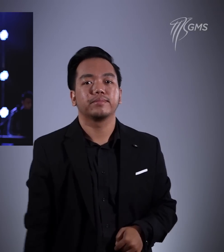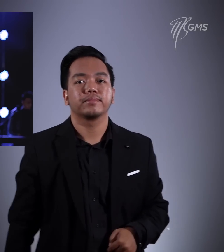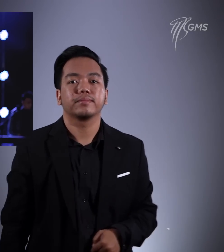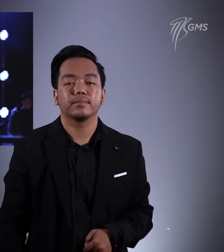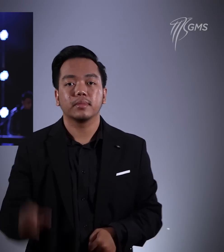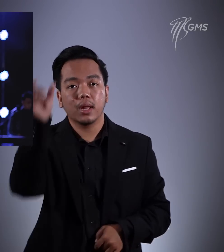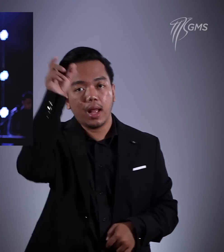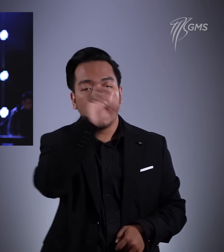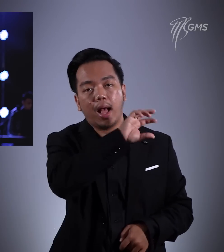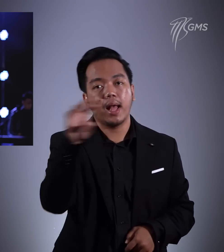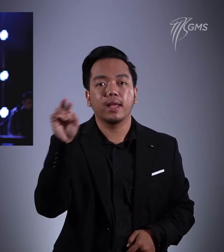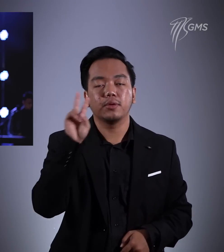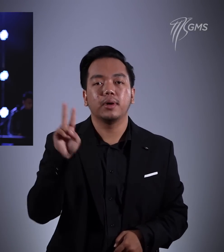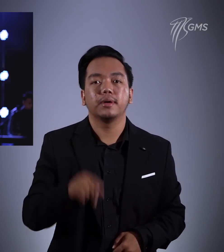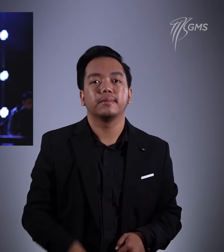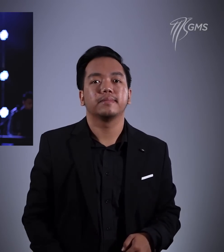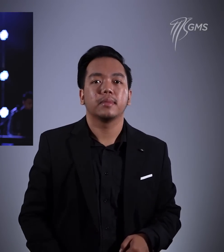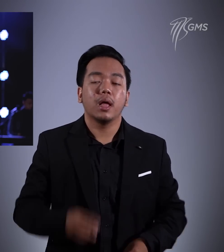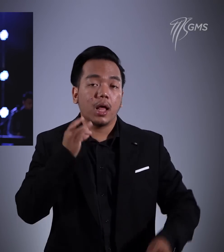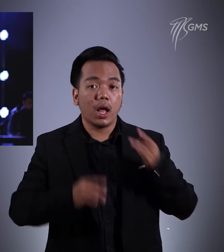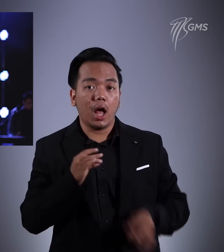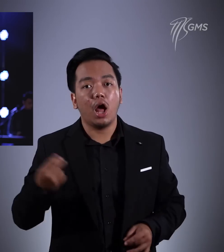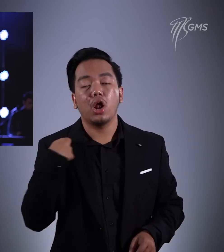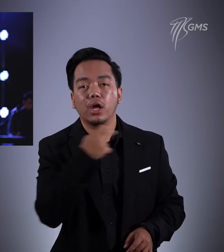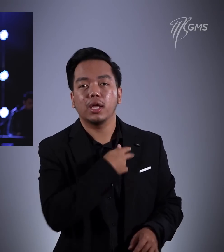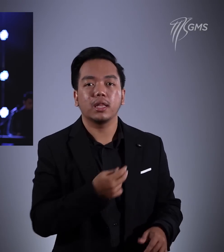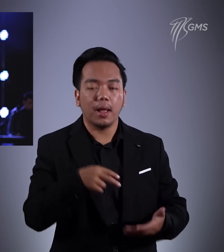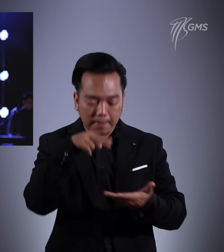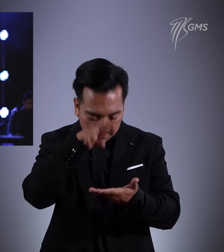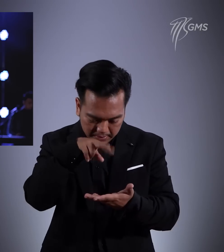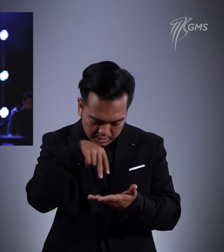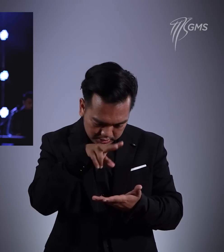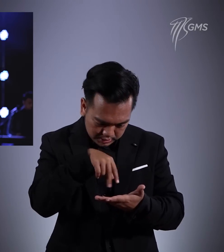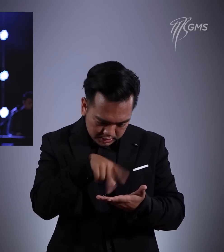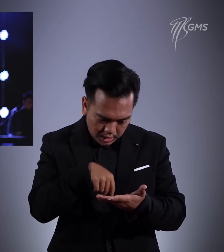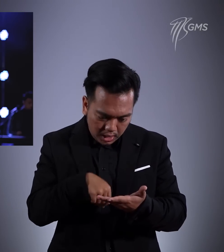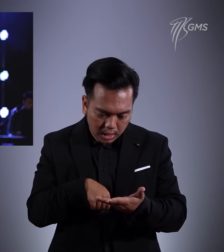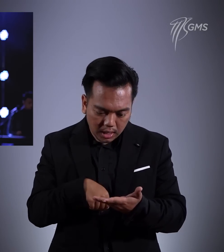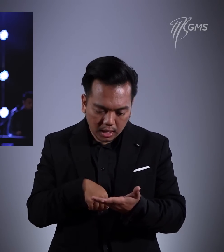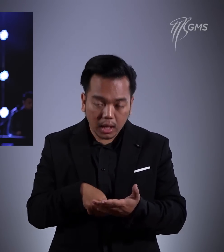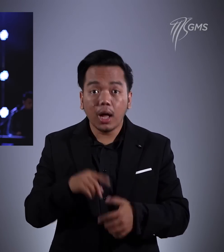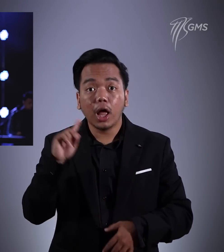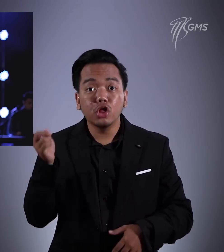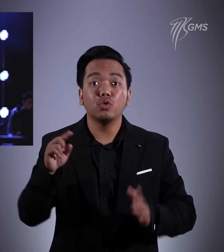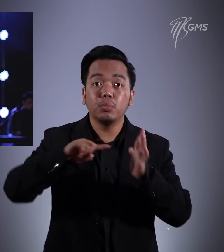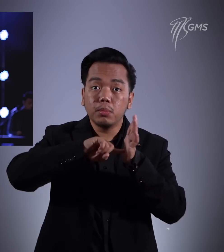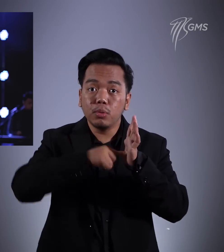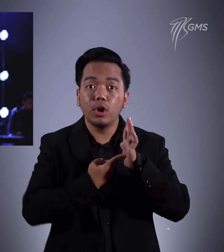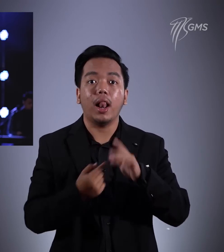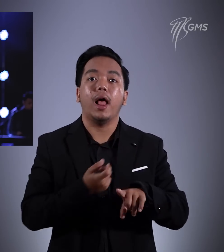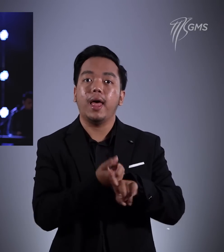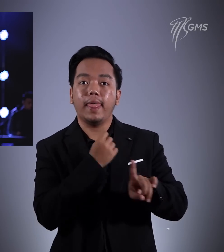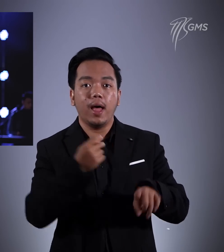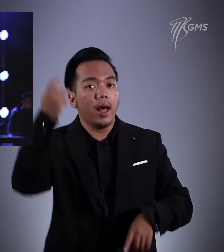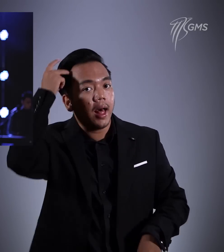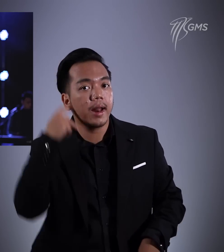sekali ayat 2 ini. Kalau kita baca pasal 2 ayat 1 nggak usah dibuka. Bermula dengan Habakuk protes ke